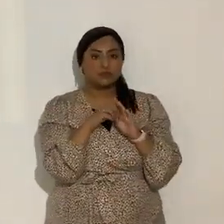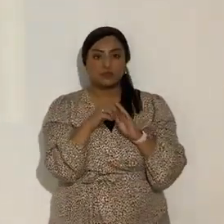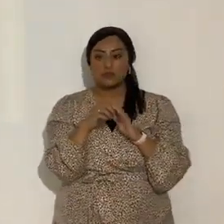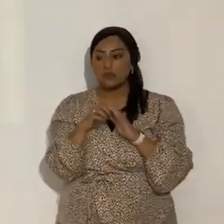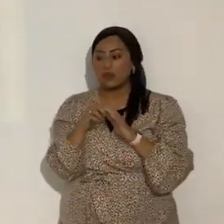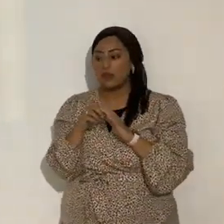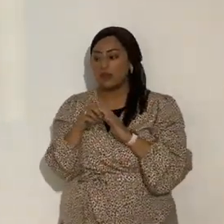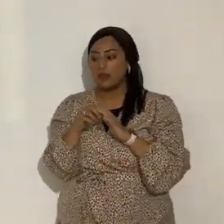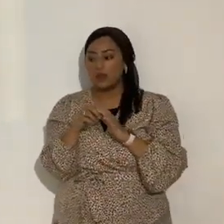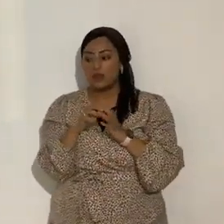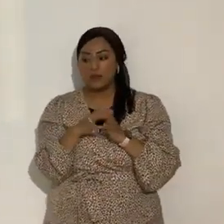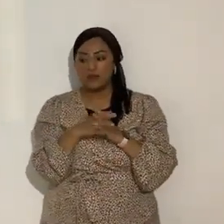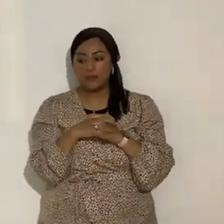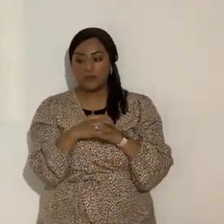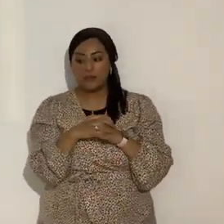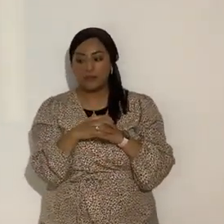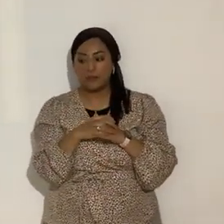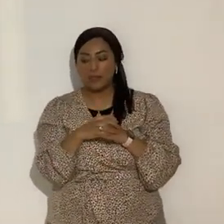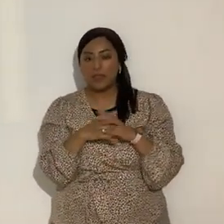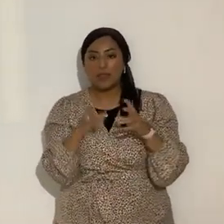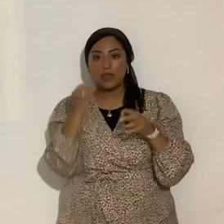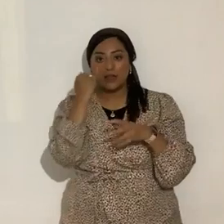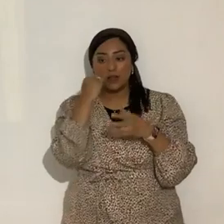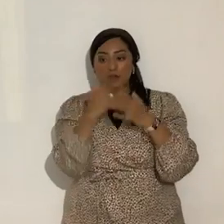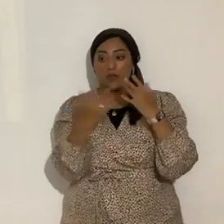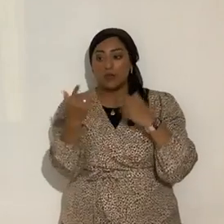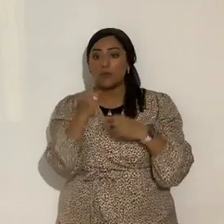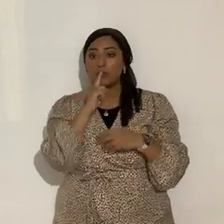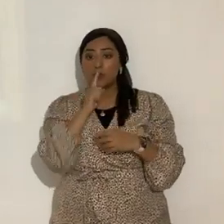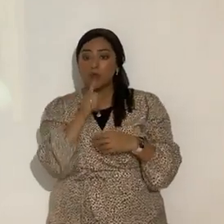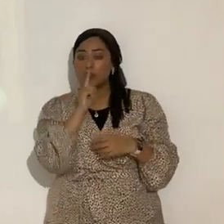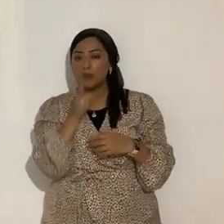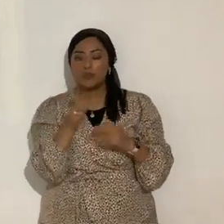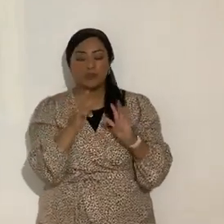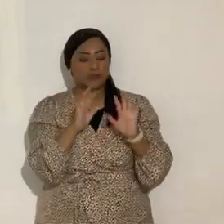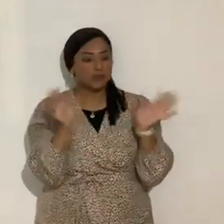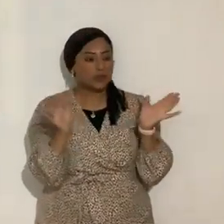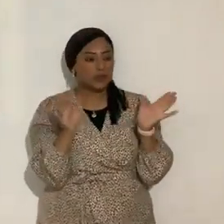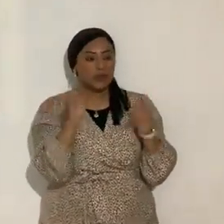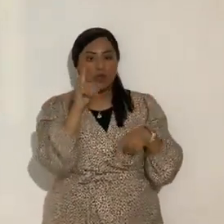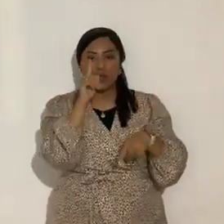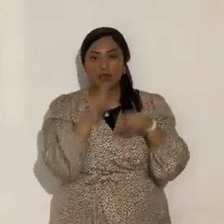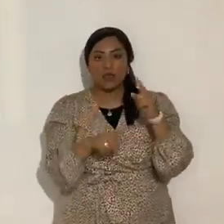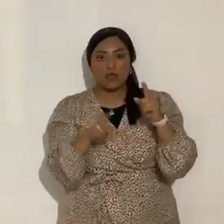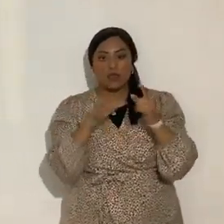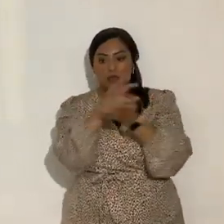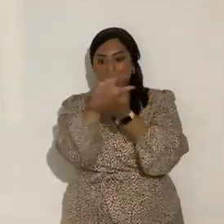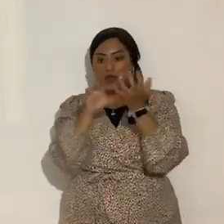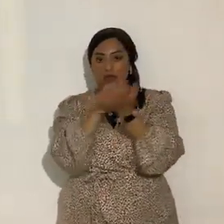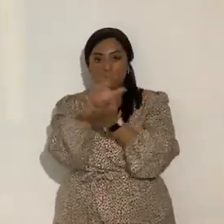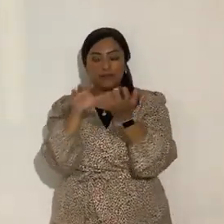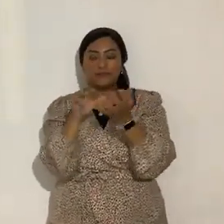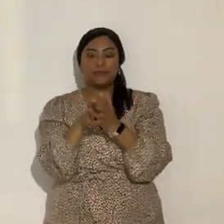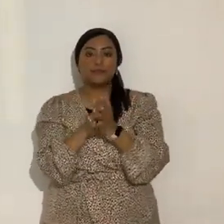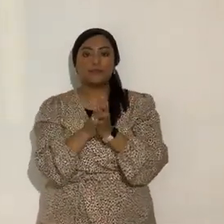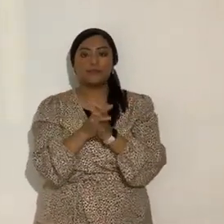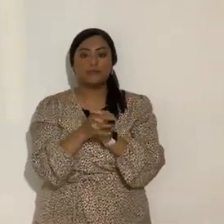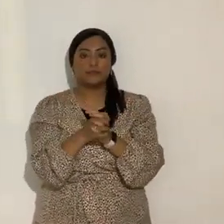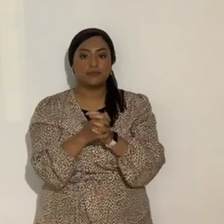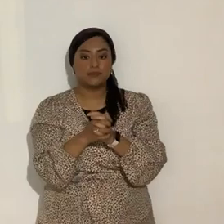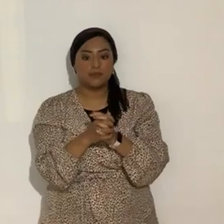algo, no quiero poner un ejemplo con los pulmones, pero si algo es realidad y se acabó, no se puede distorsionar. No, porque es